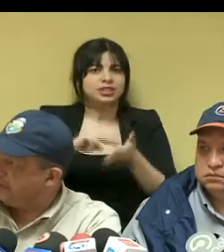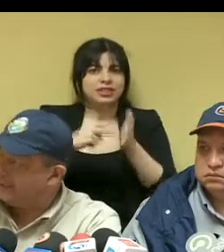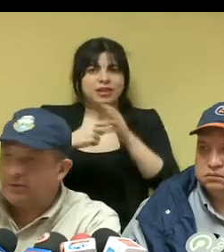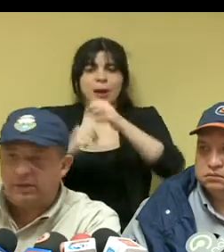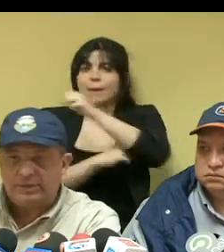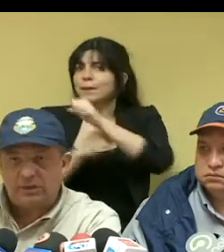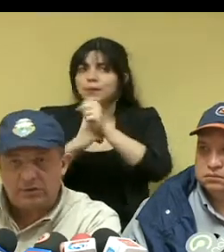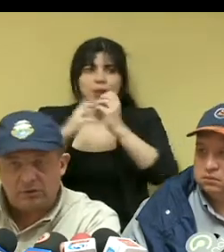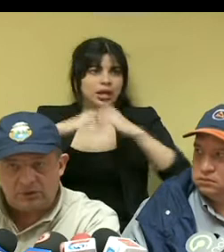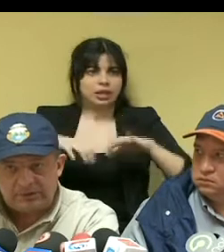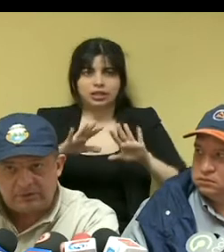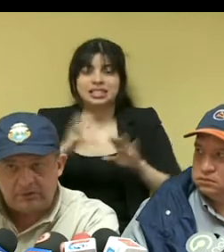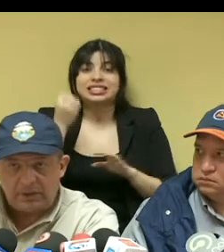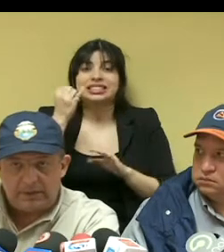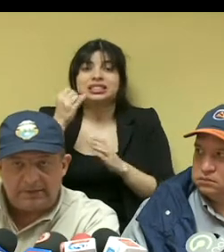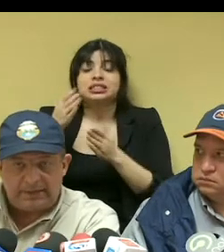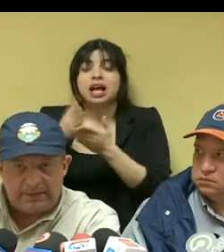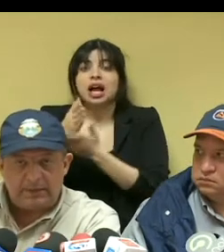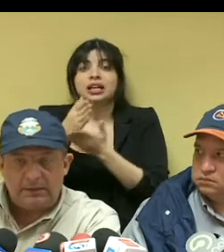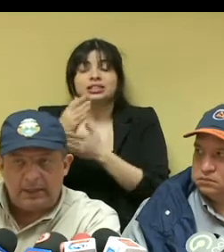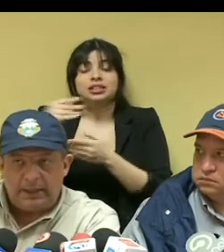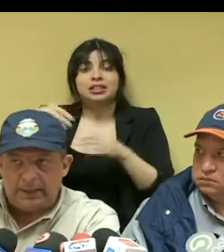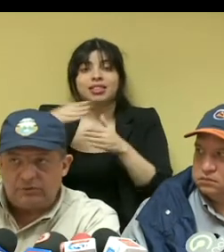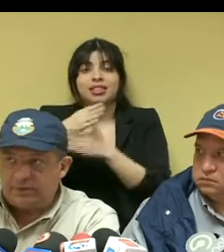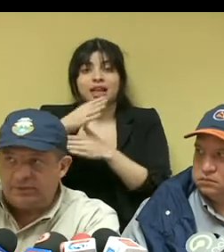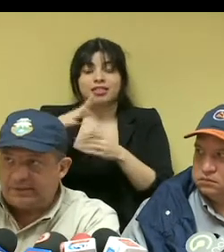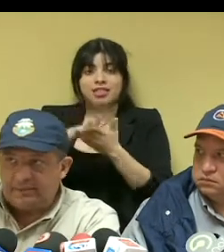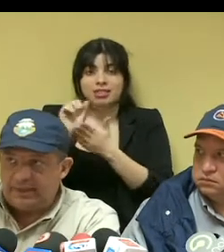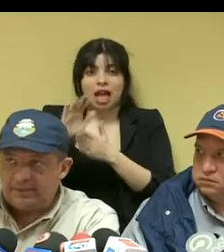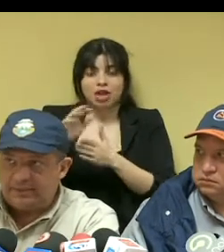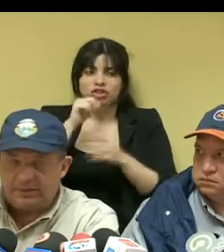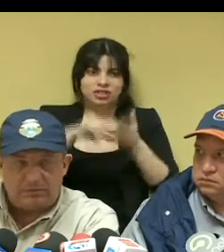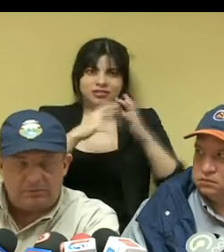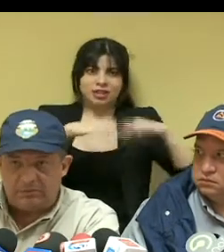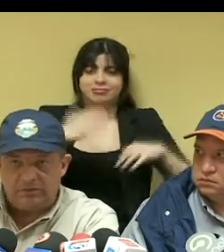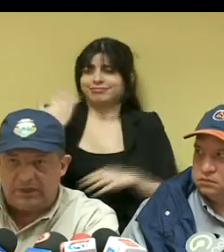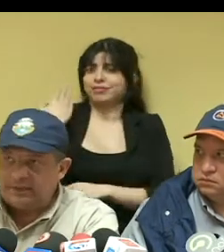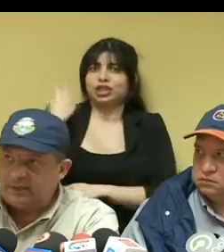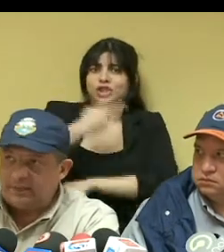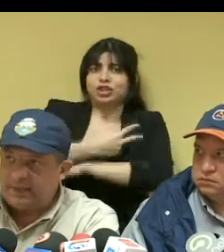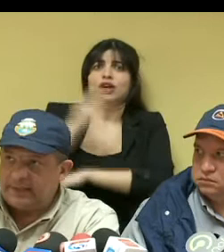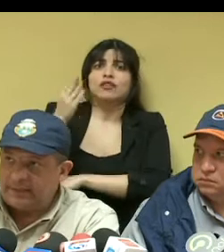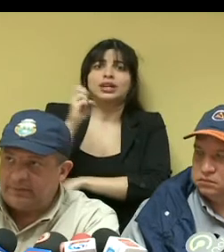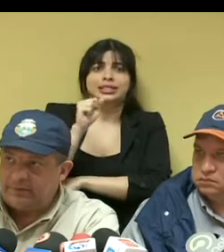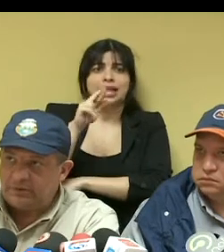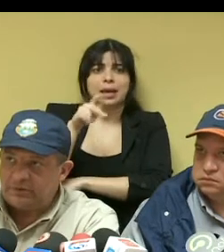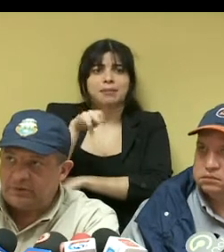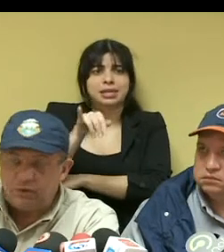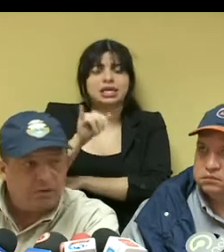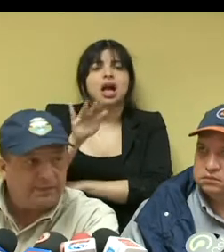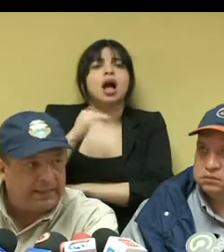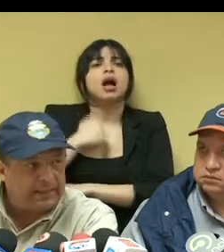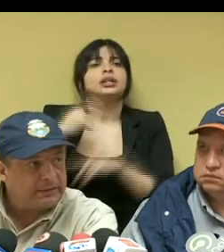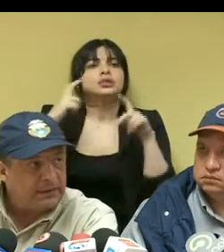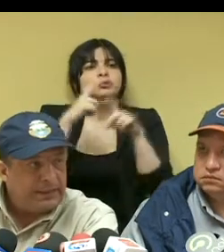los puentes están colapsados cuando los accesos se dañan. Estuvimos en Sarapiquí hace apenas 2 días y también allí había situaciones